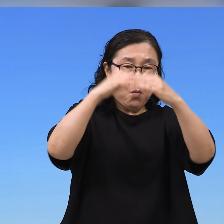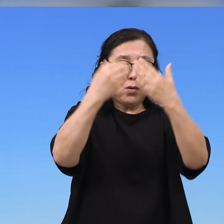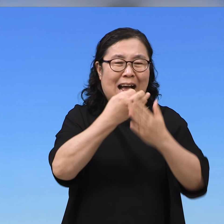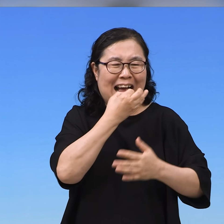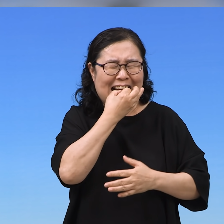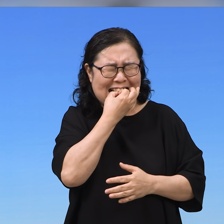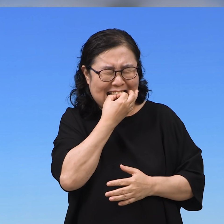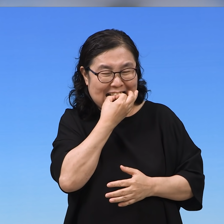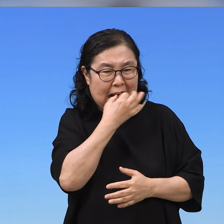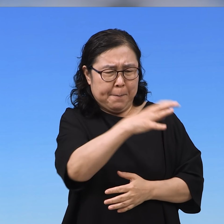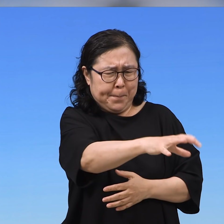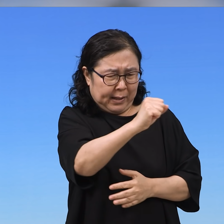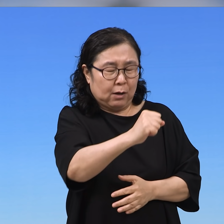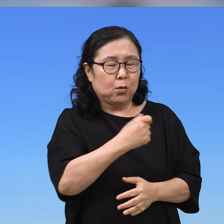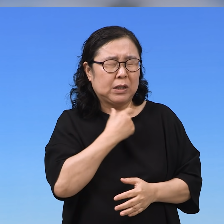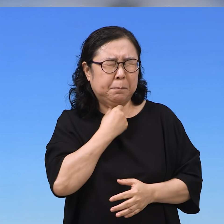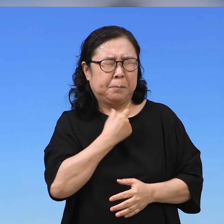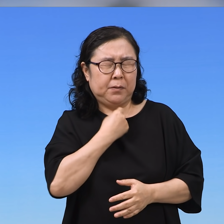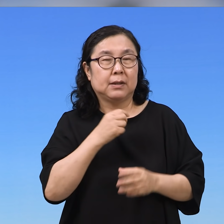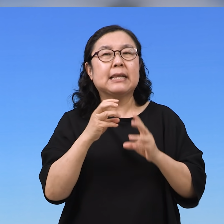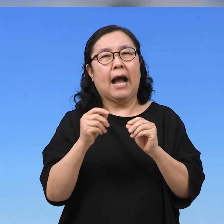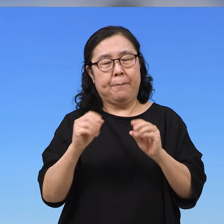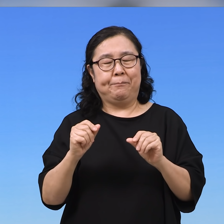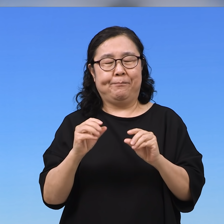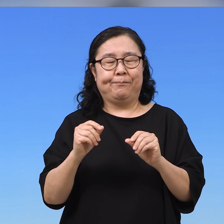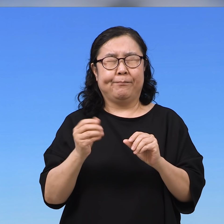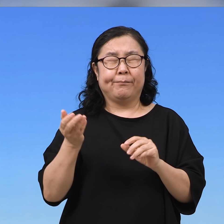노리는 땅이라는 모르는 거 아닙니까?